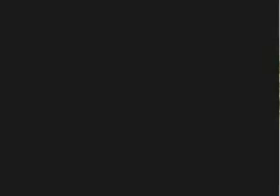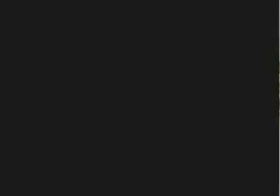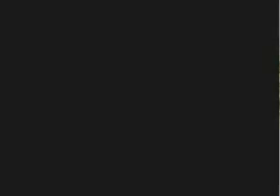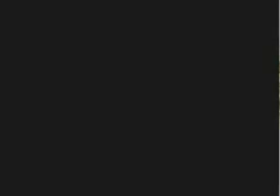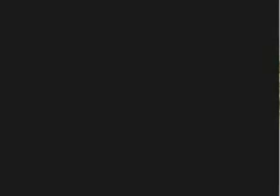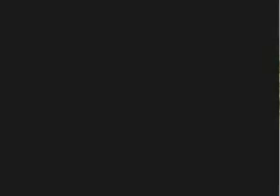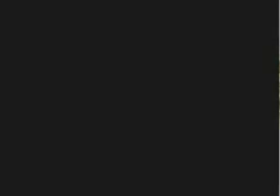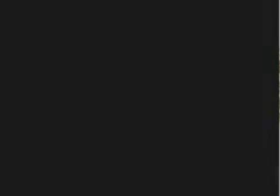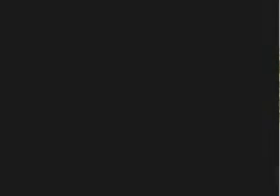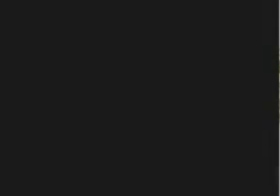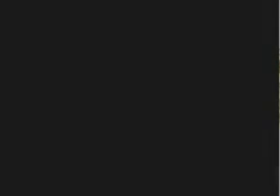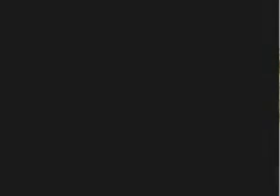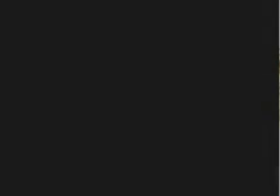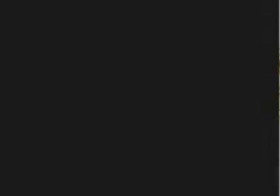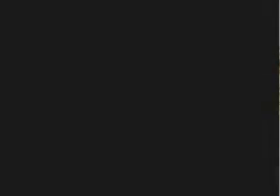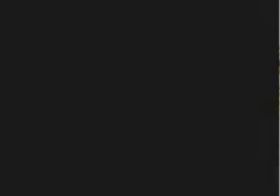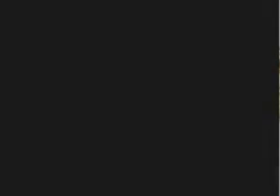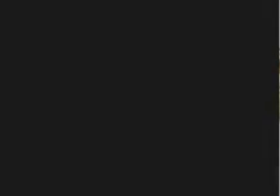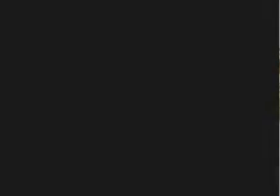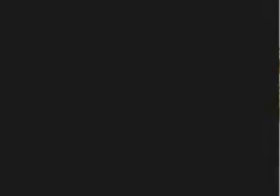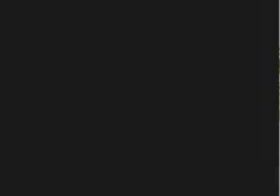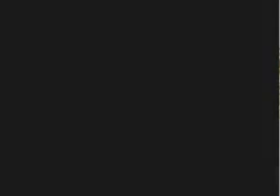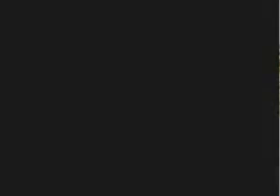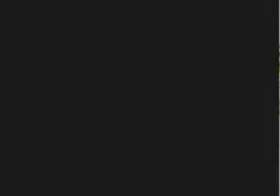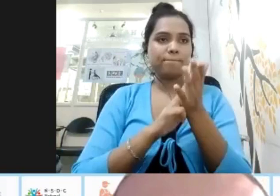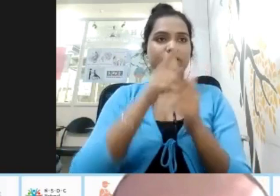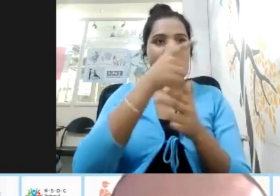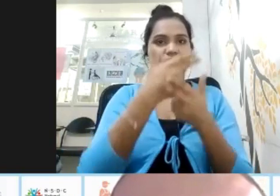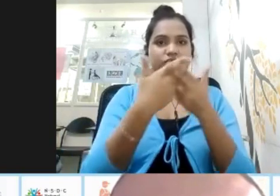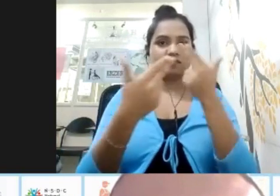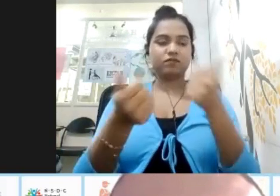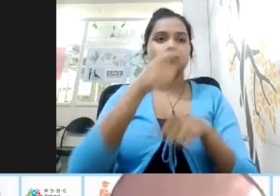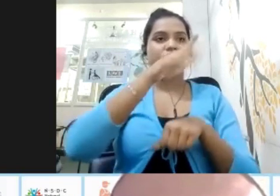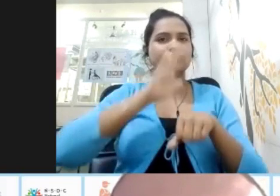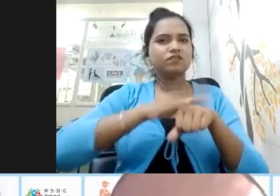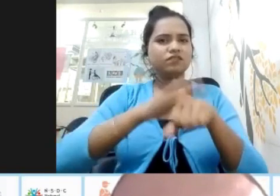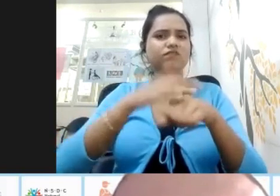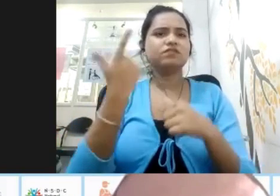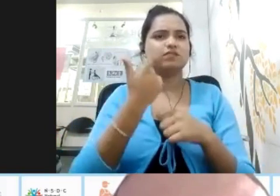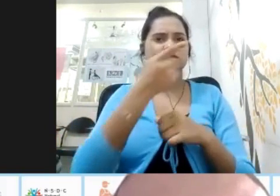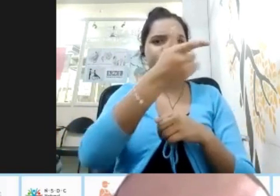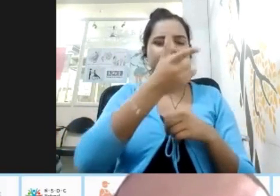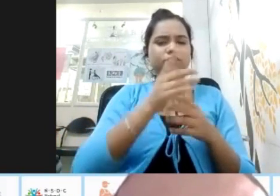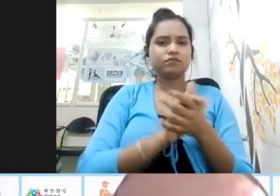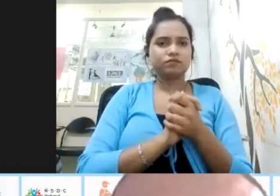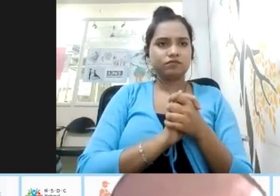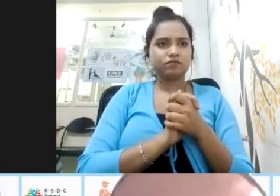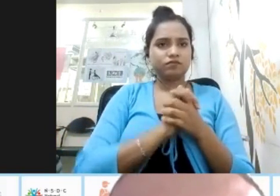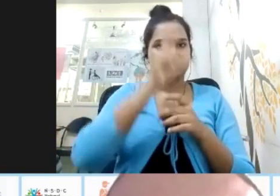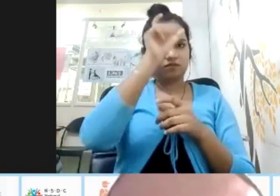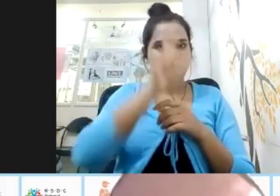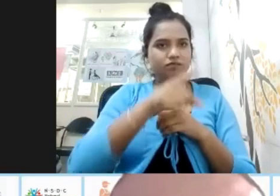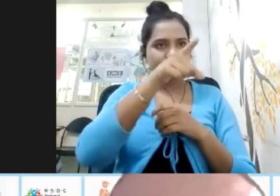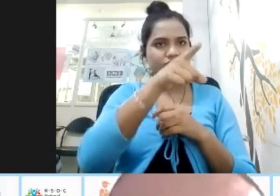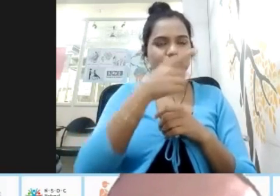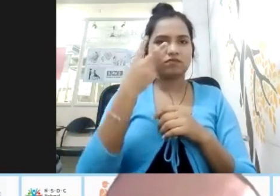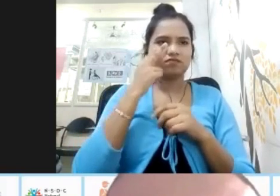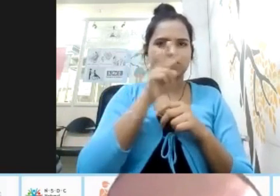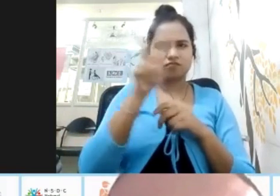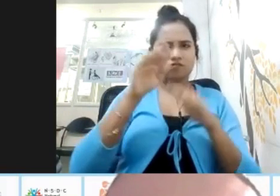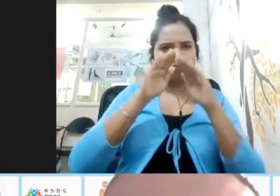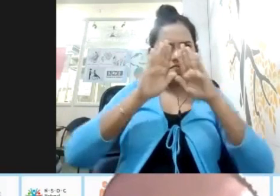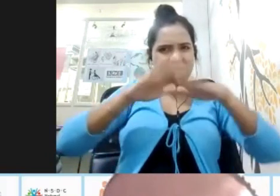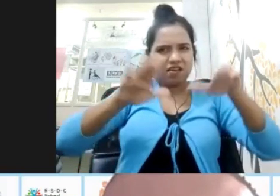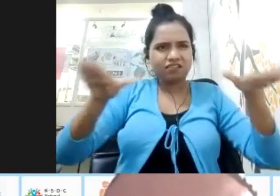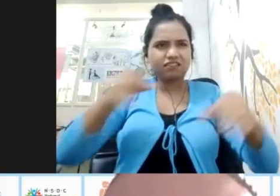तो मैं ऐसे ही आगे और बढ़ना चाहती हूँ। थैंक यू सार्थक टीम। First of all, when you as an expert, when you're looking at the candidates, how you are